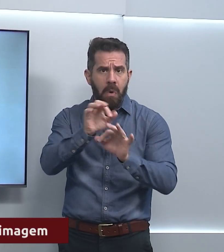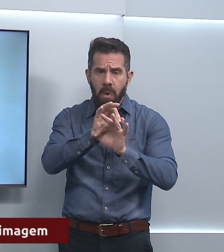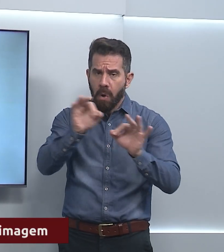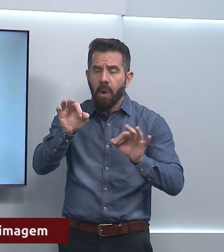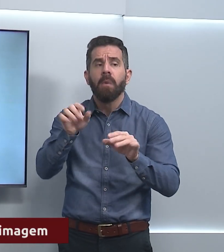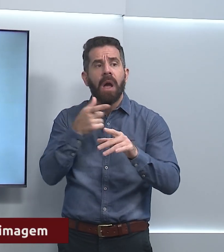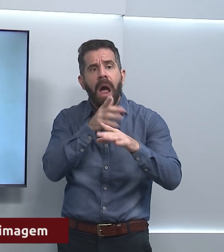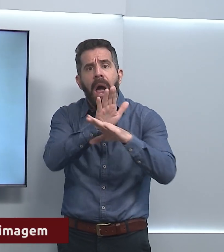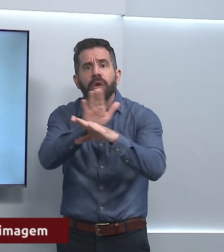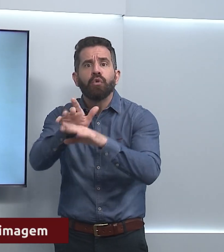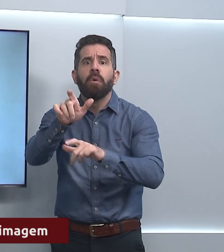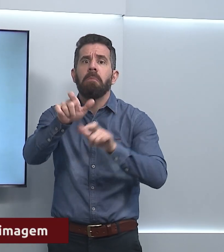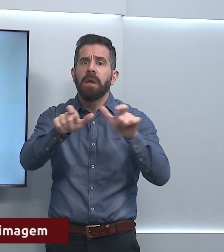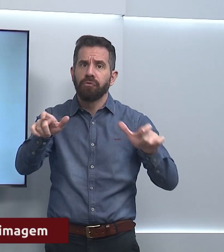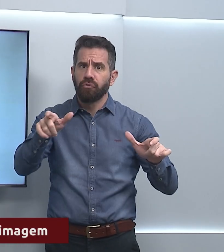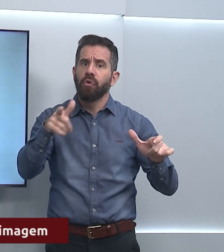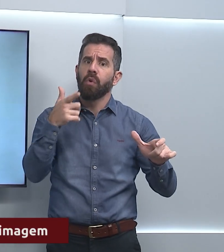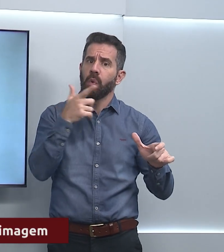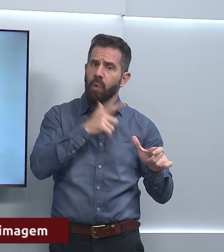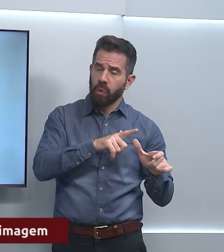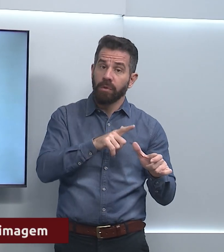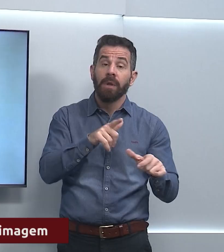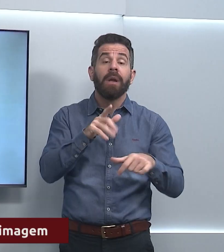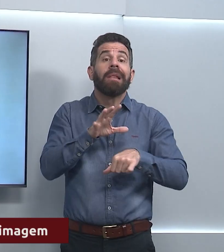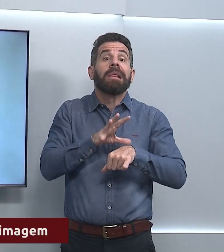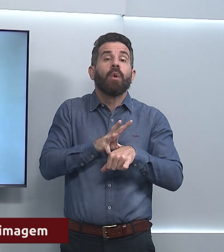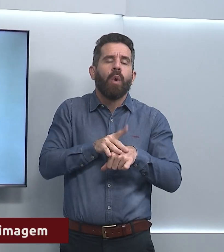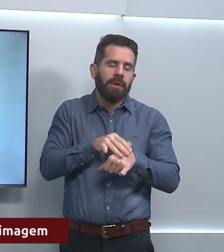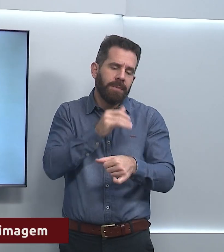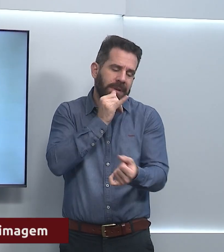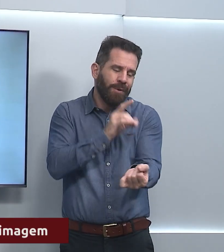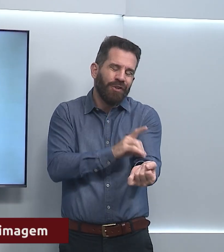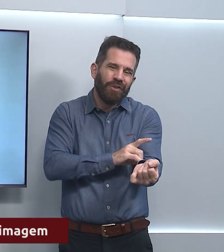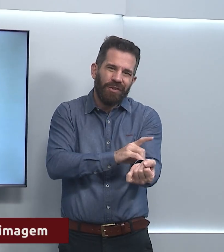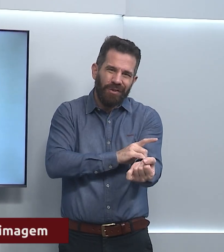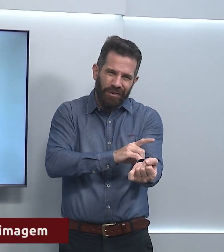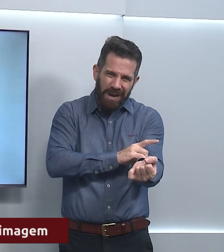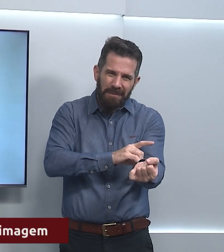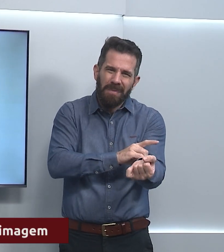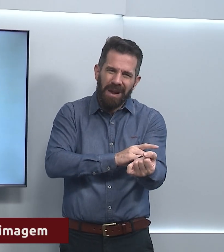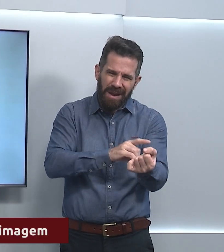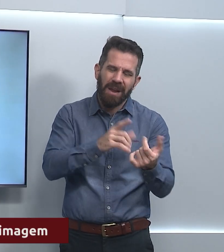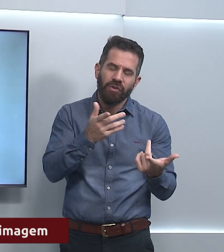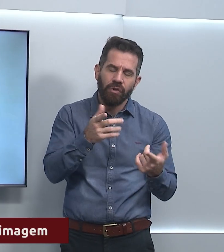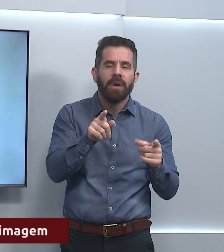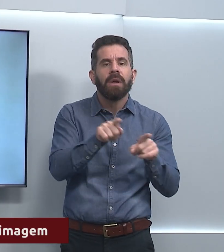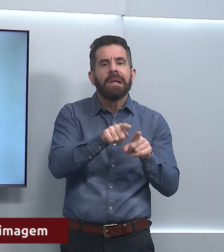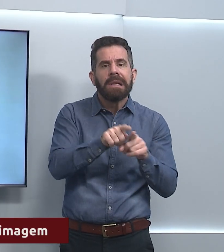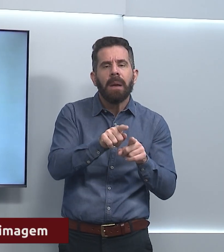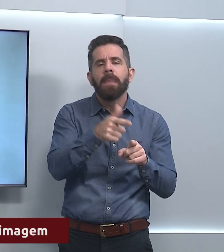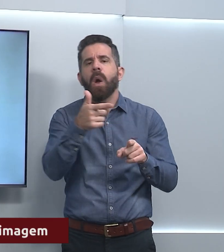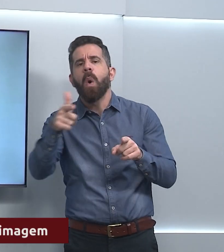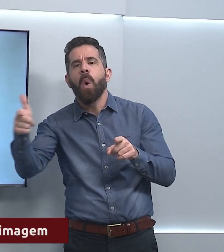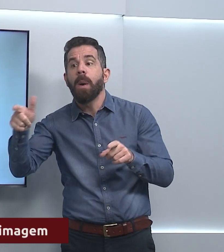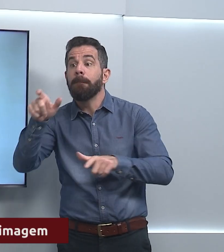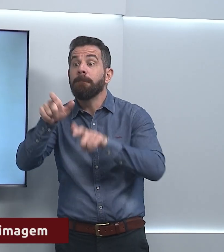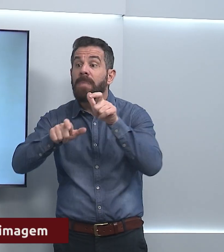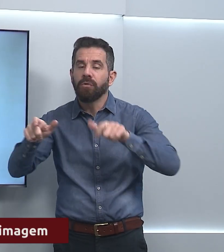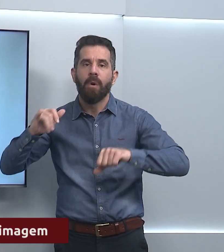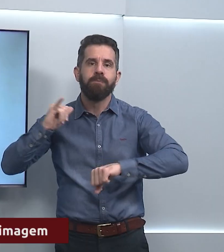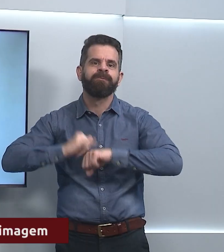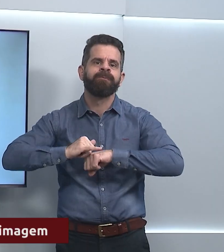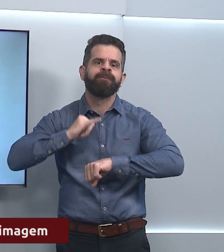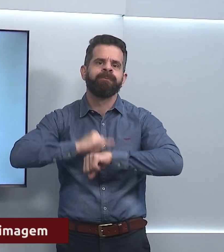bastante pessoas, tanto com doenças como diabetes, quanto com pacientes que têm obesidade, que